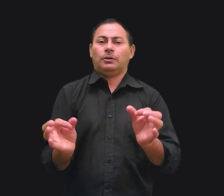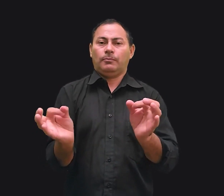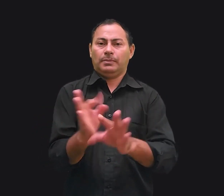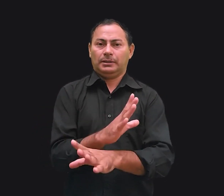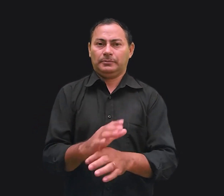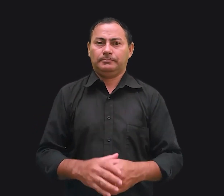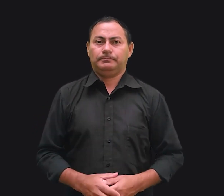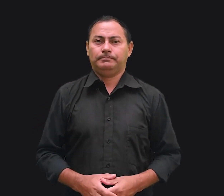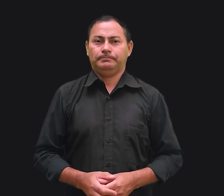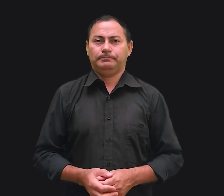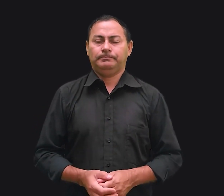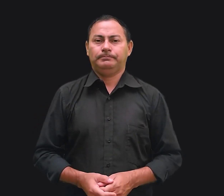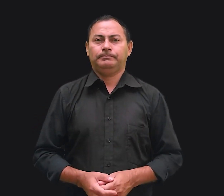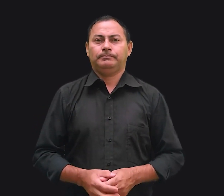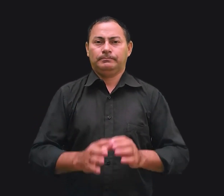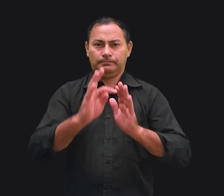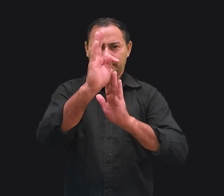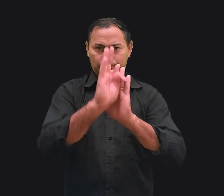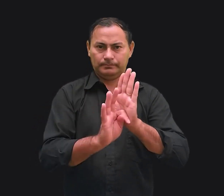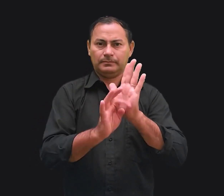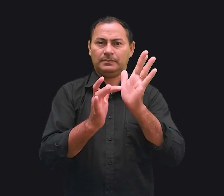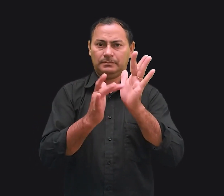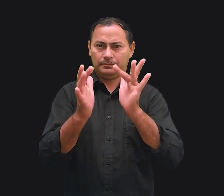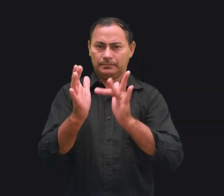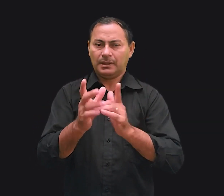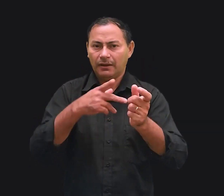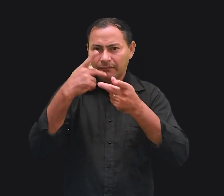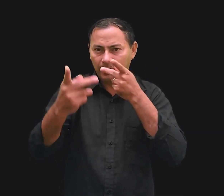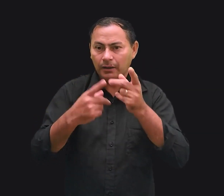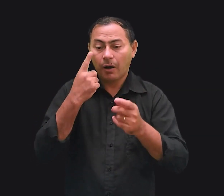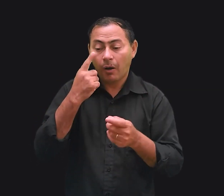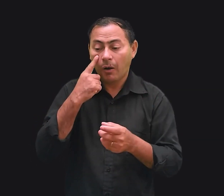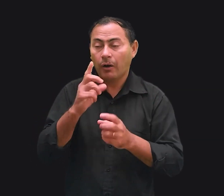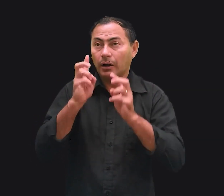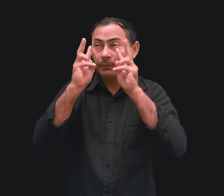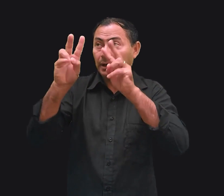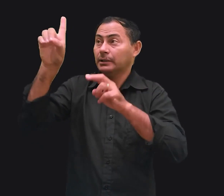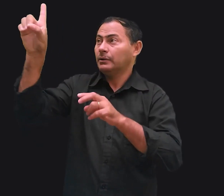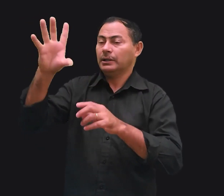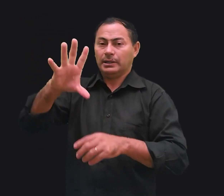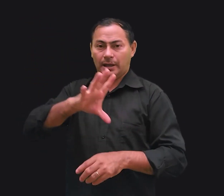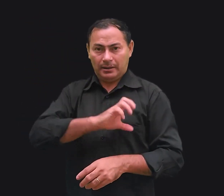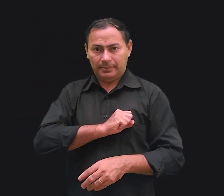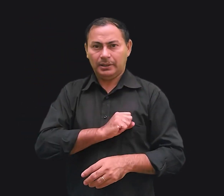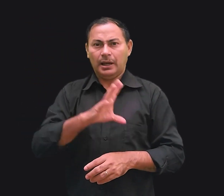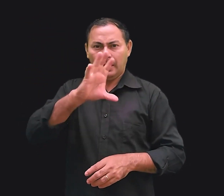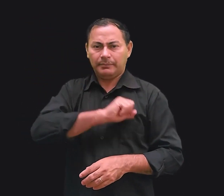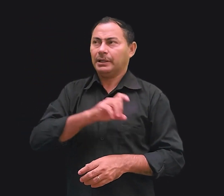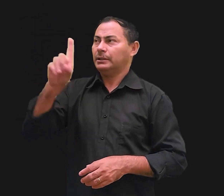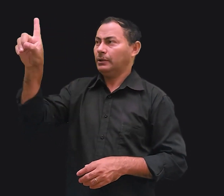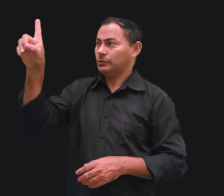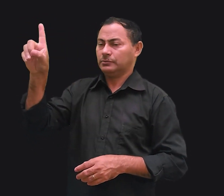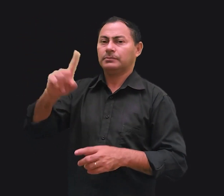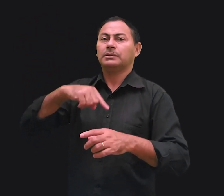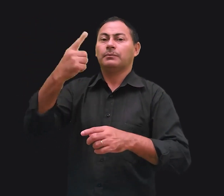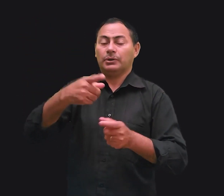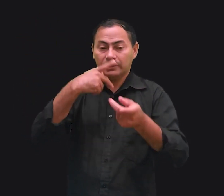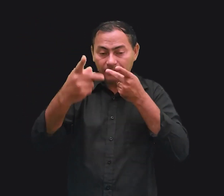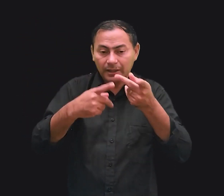equilibrada e completa. Neste texto, Jesus está dizendo, olhe para cima e ame. Ame a Deus. Depois